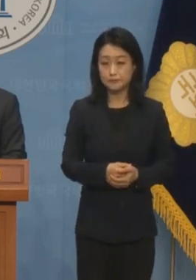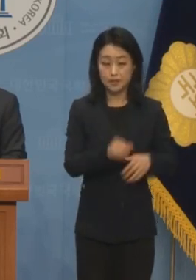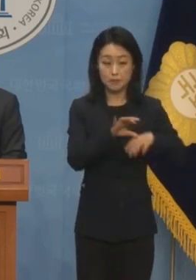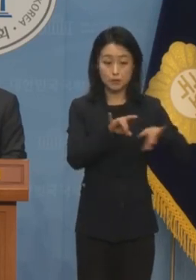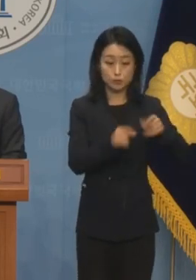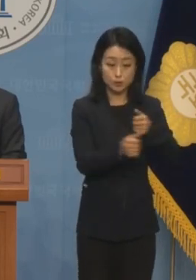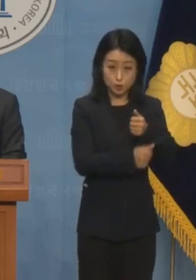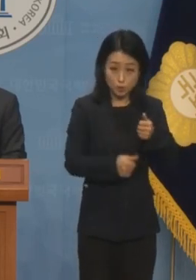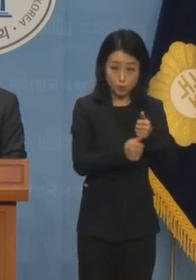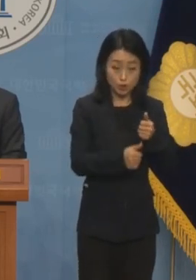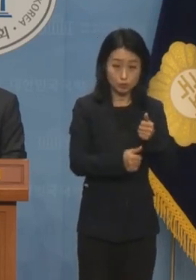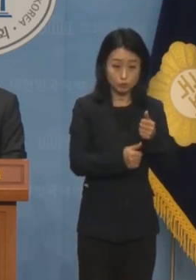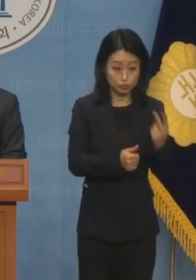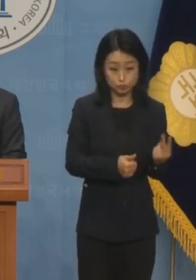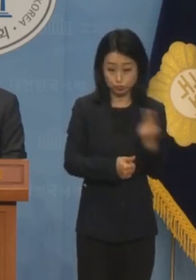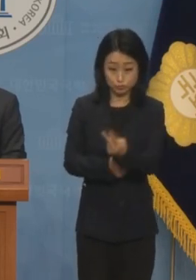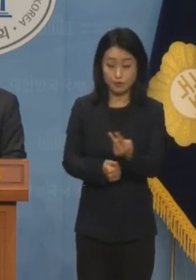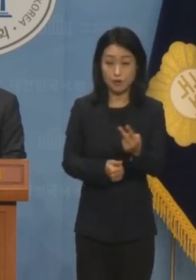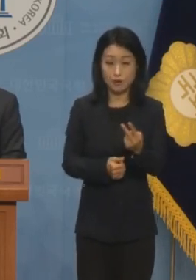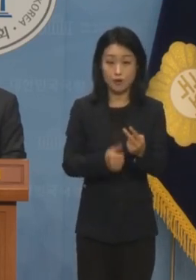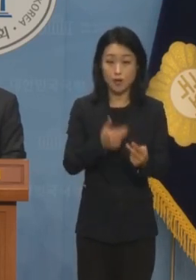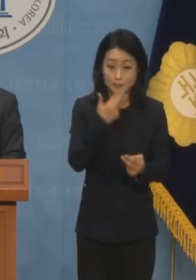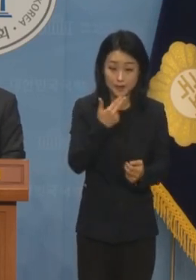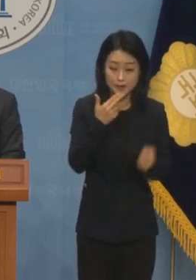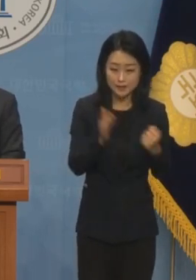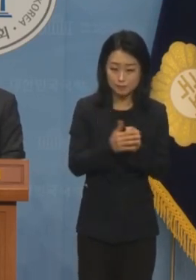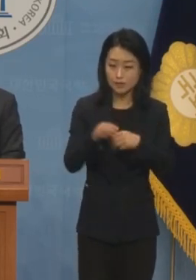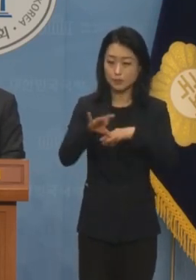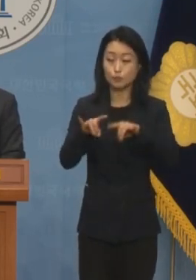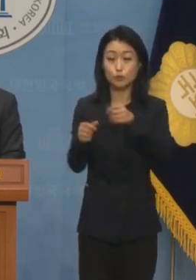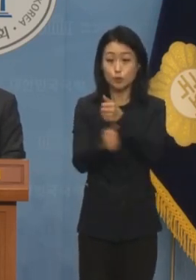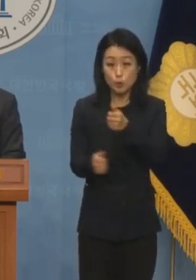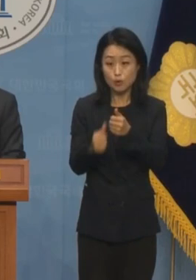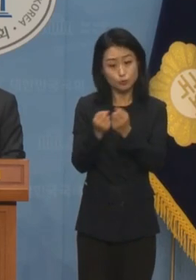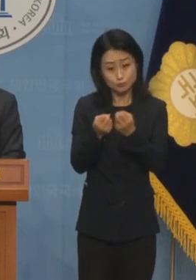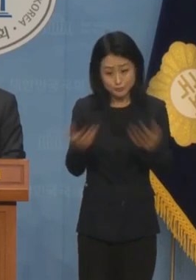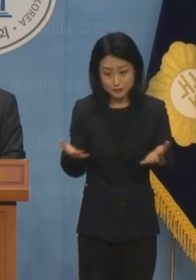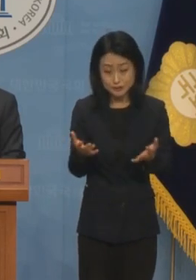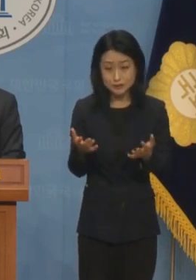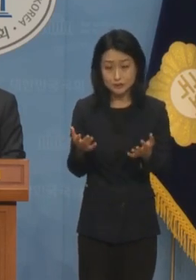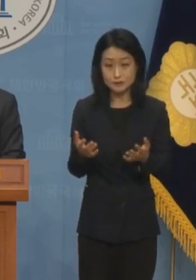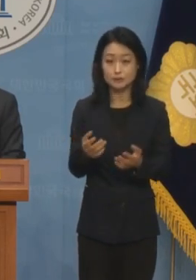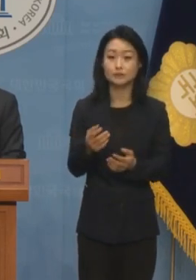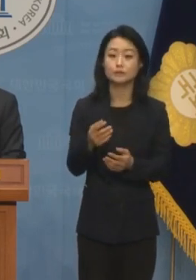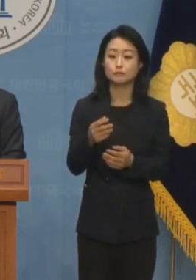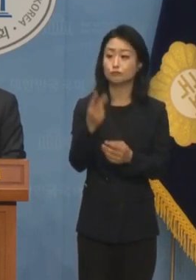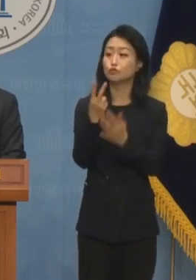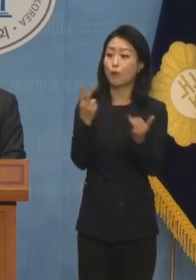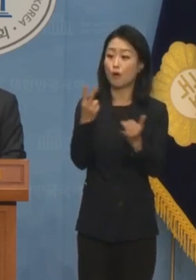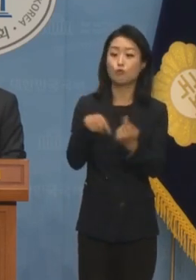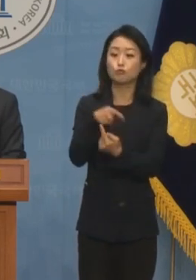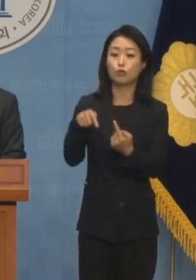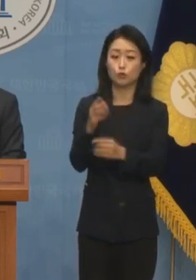하지 않음으로써 방송통신위원회는 언제까지라도 위법한 상황에서